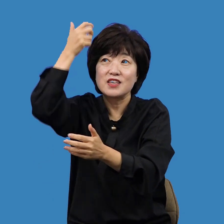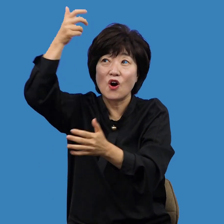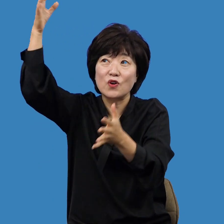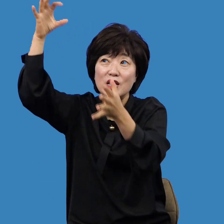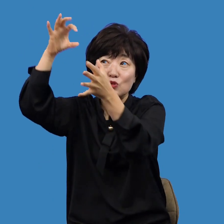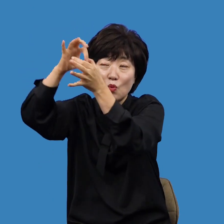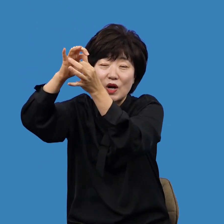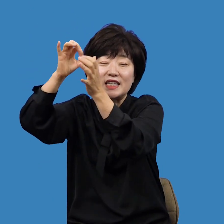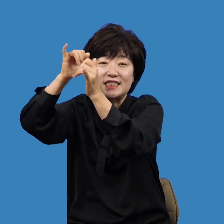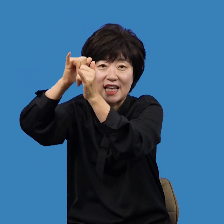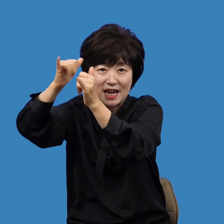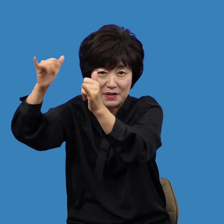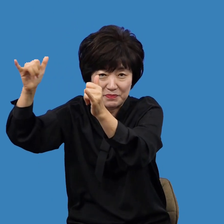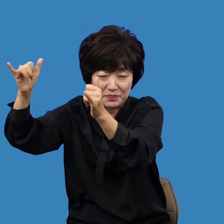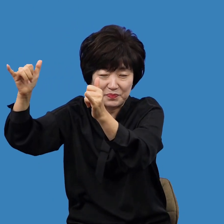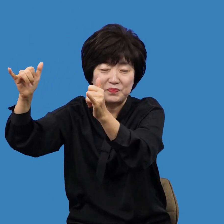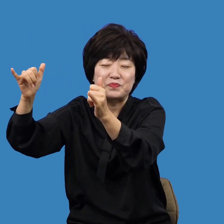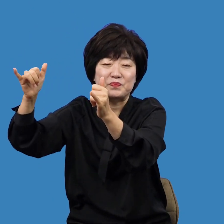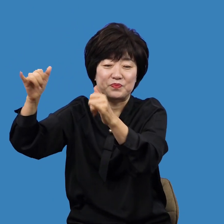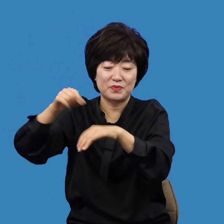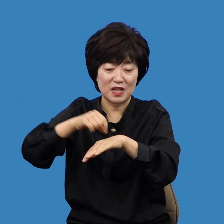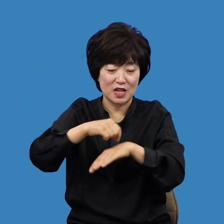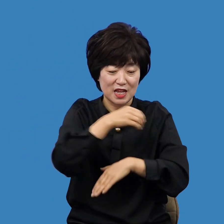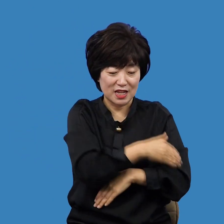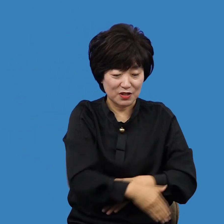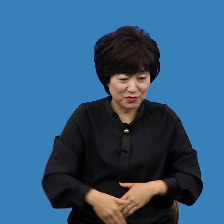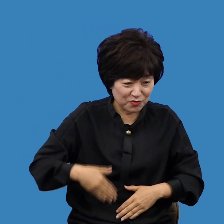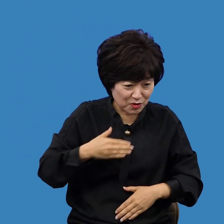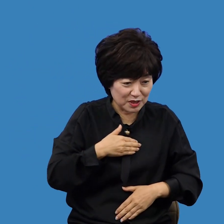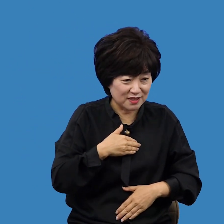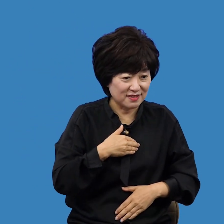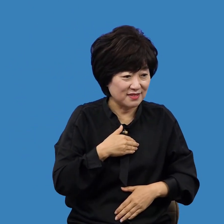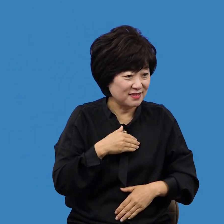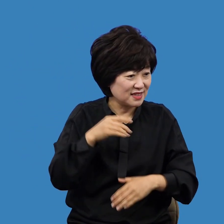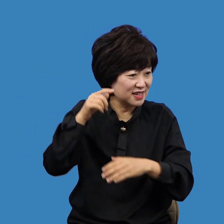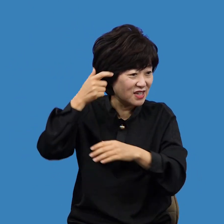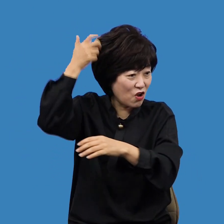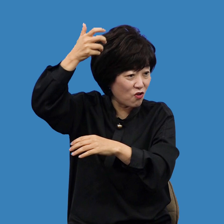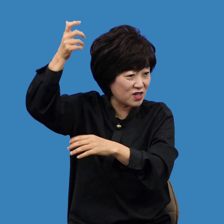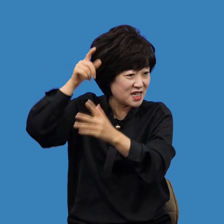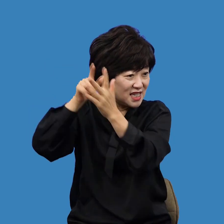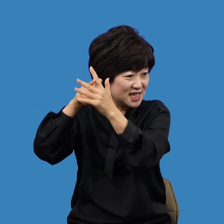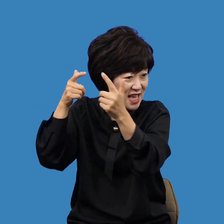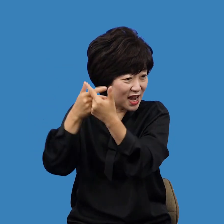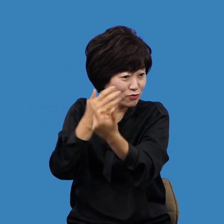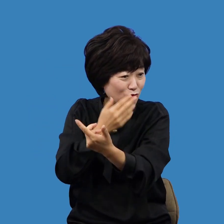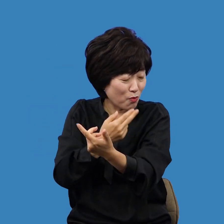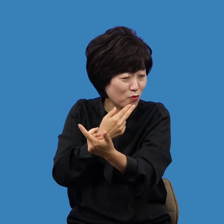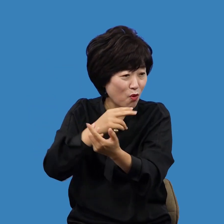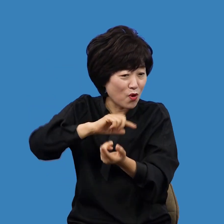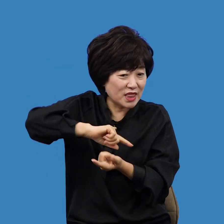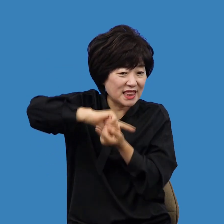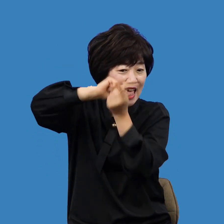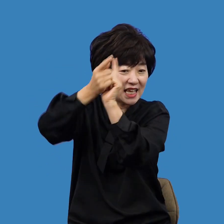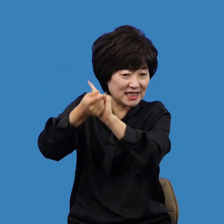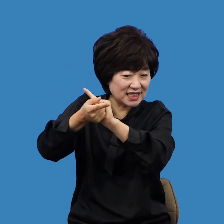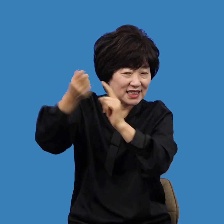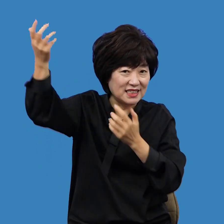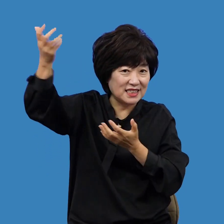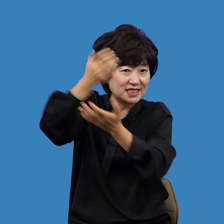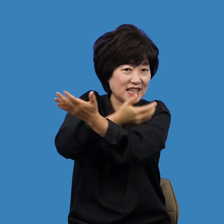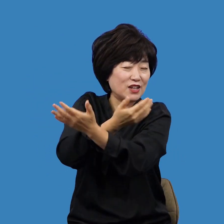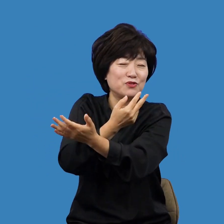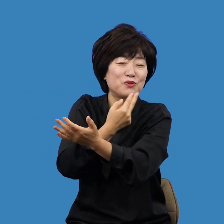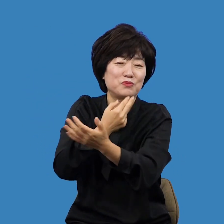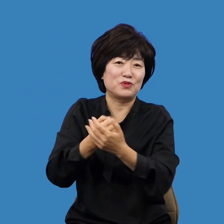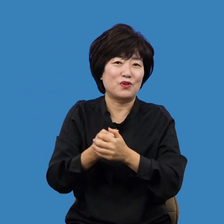사람이 되셨으면 좋겠습니다. 혼으로는 영을 이해할 수도 없고 대체할 수도 없습니다. 그 얘기는 뭐냐면 혼으로 육으로